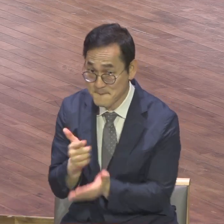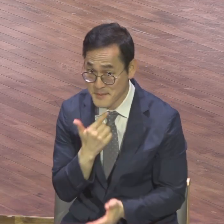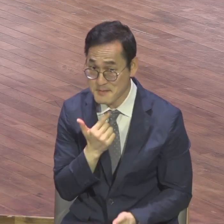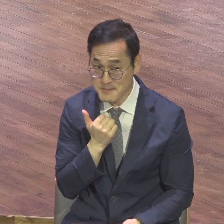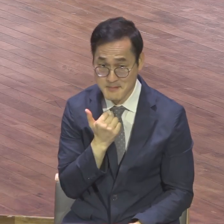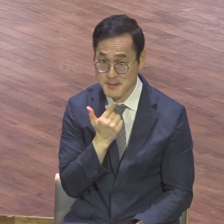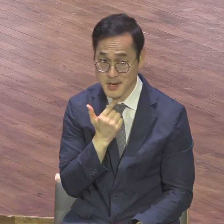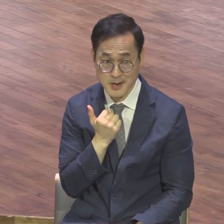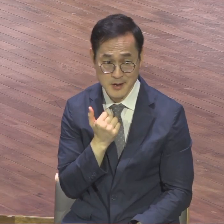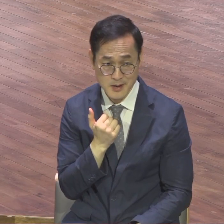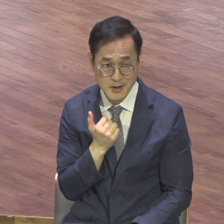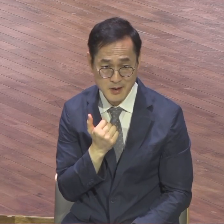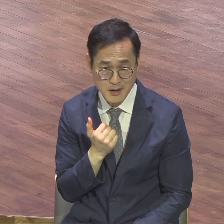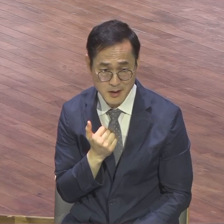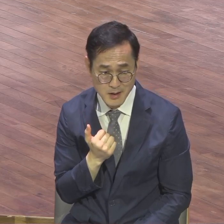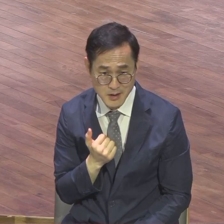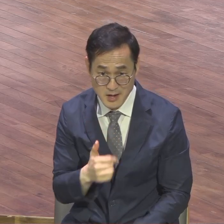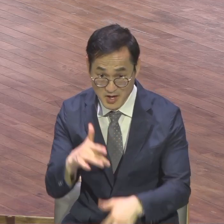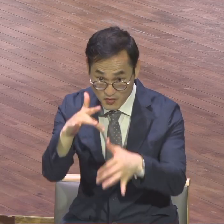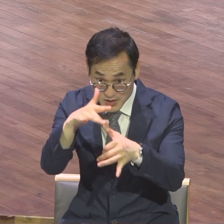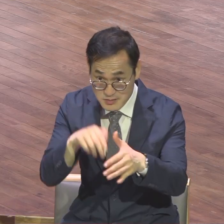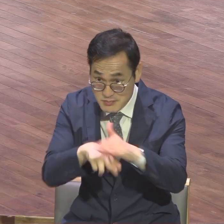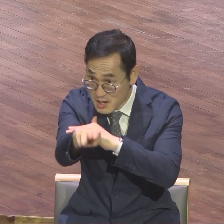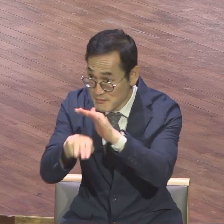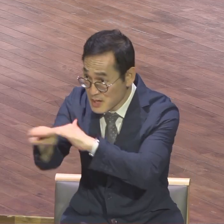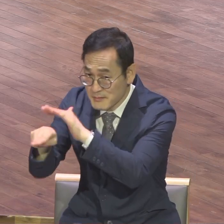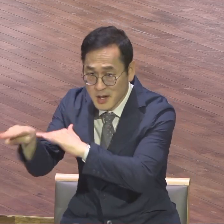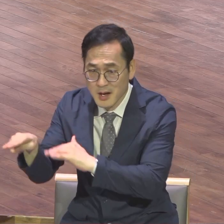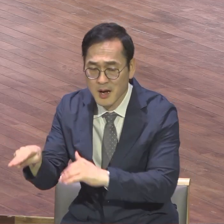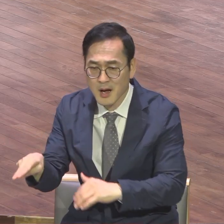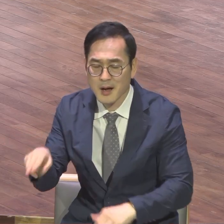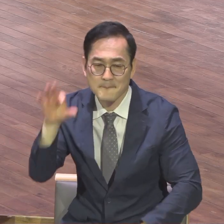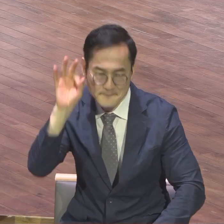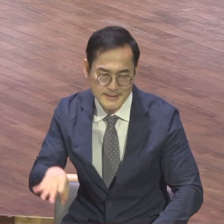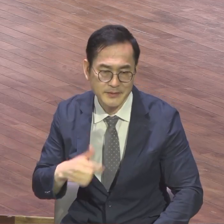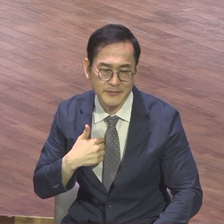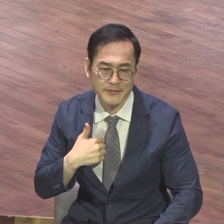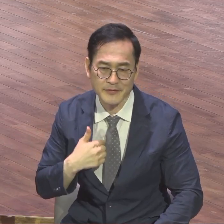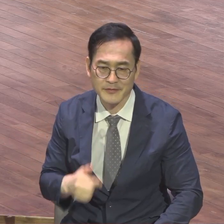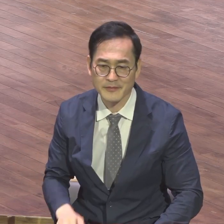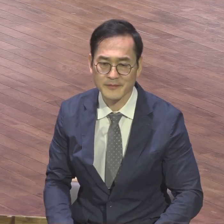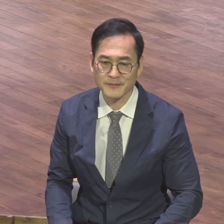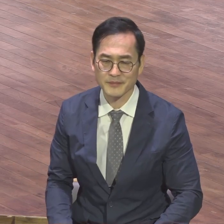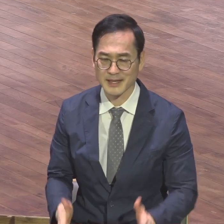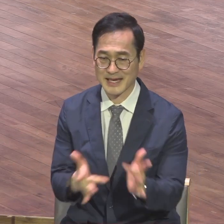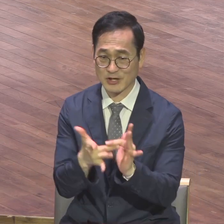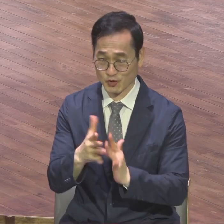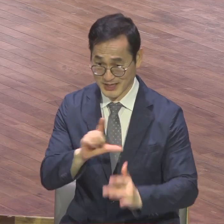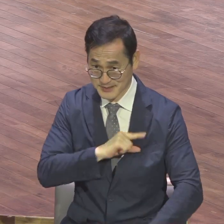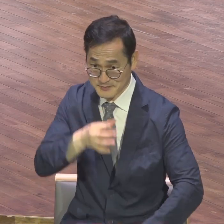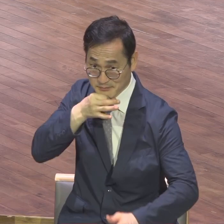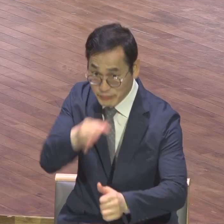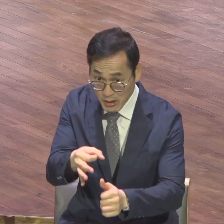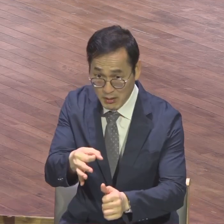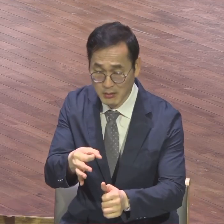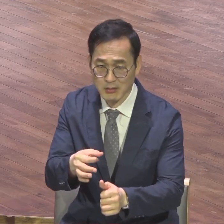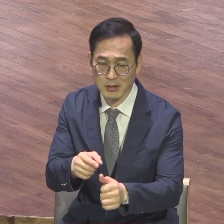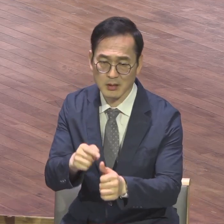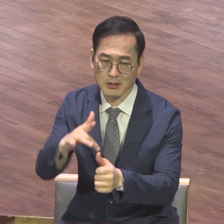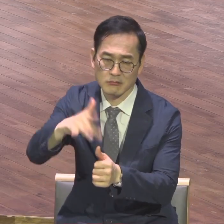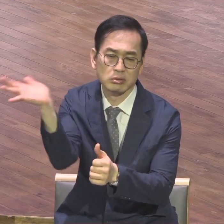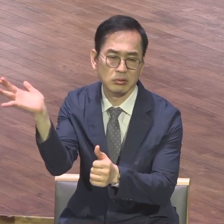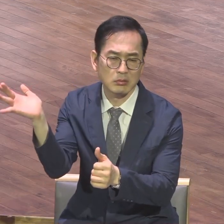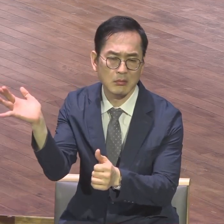번이 아니었어요. 그래 귀신을 막 쫓아내 봤는데 예수 그 이름으로 명하니까 나가더라니까요.